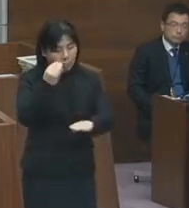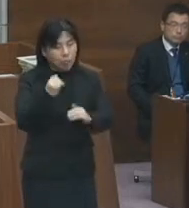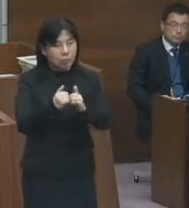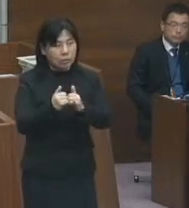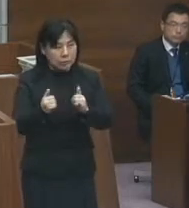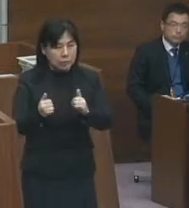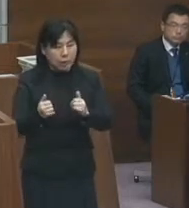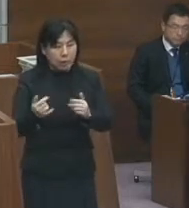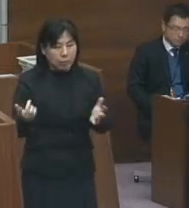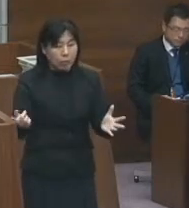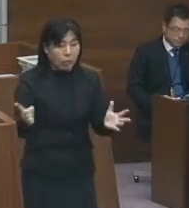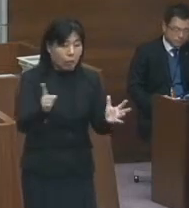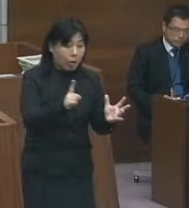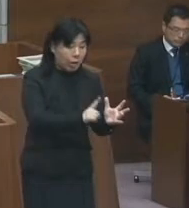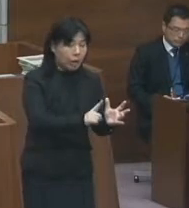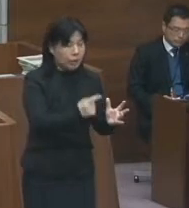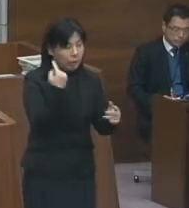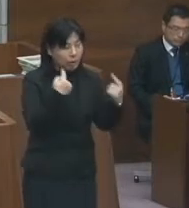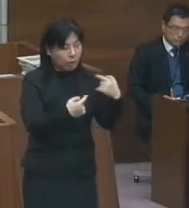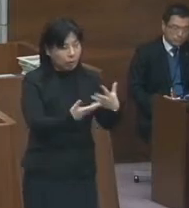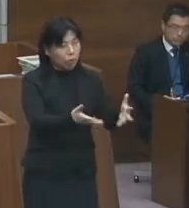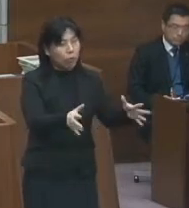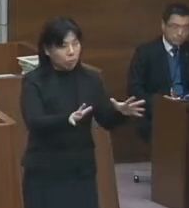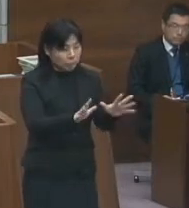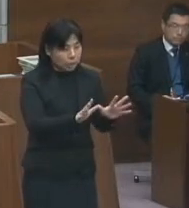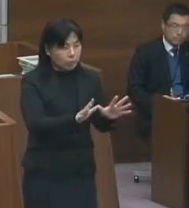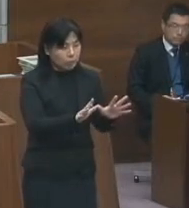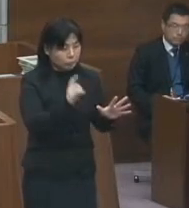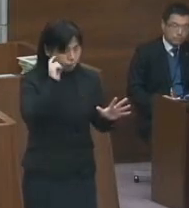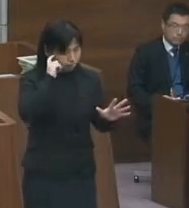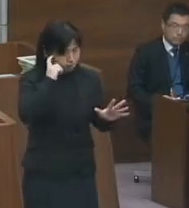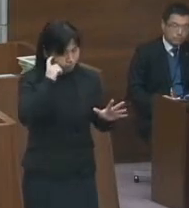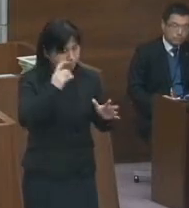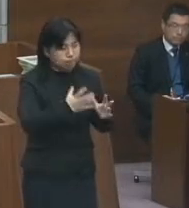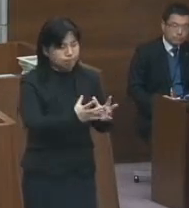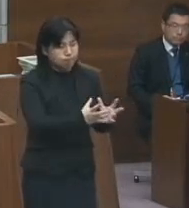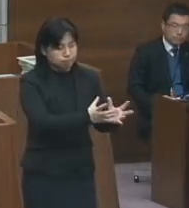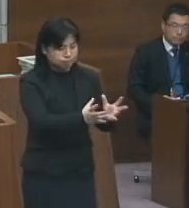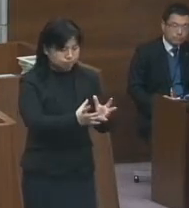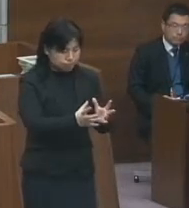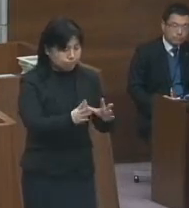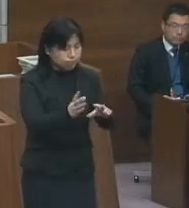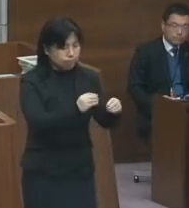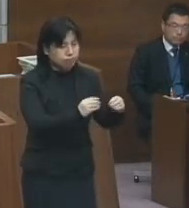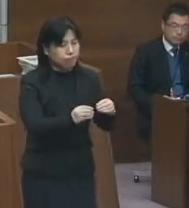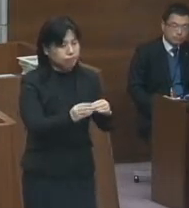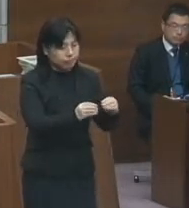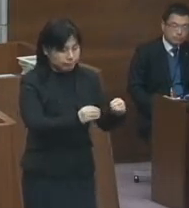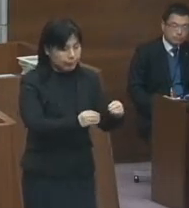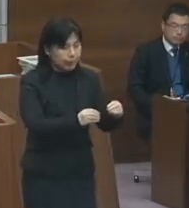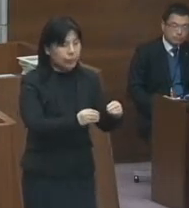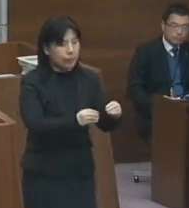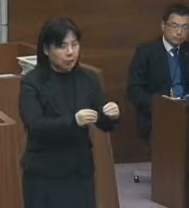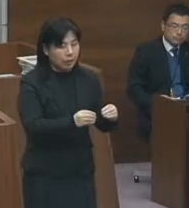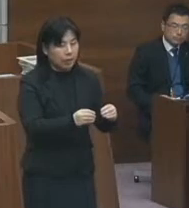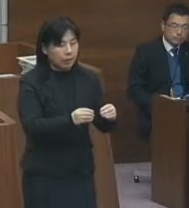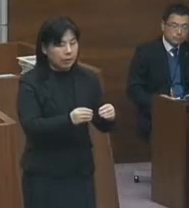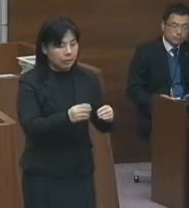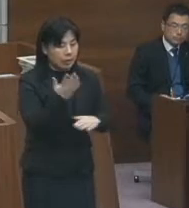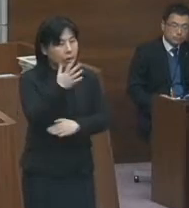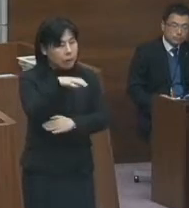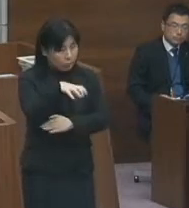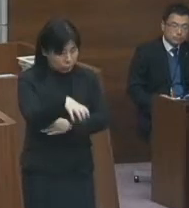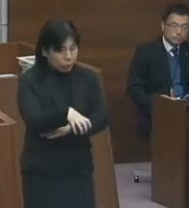石市緊急対策検討チームにおいて、ハラスメント防止対策等について検討を重ね、町内意見